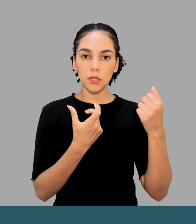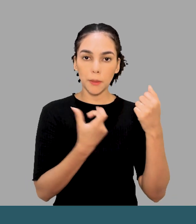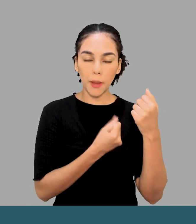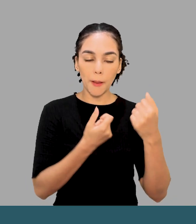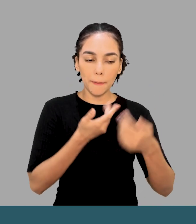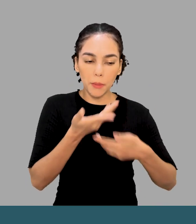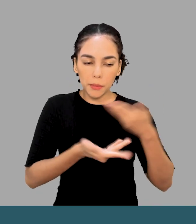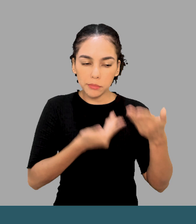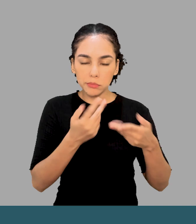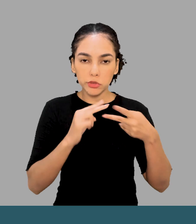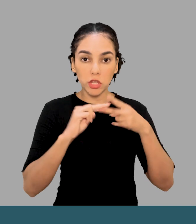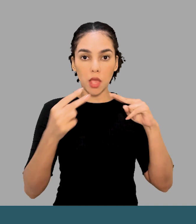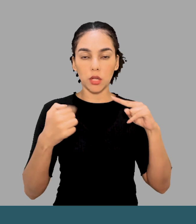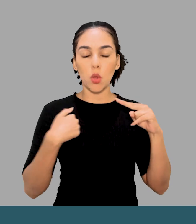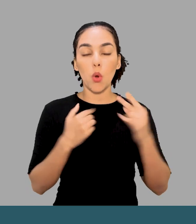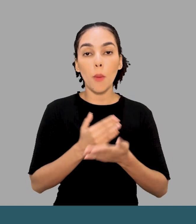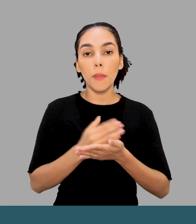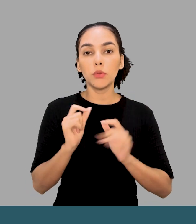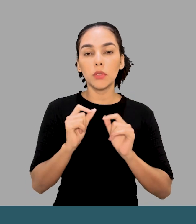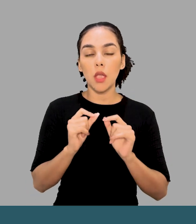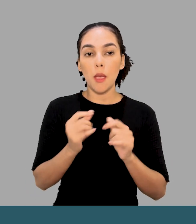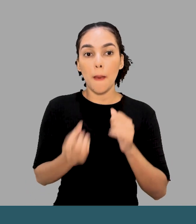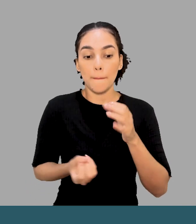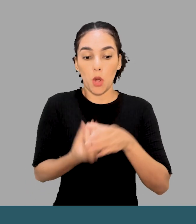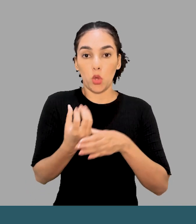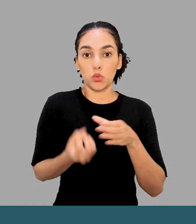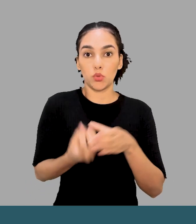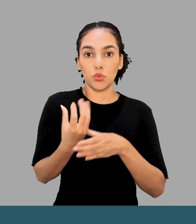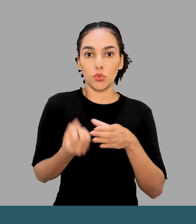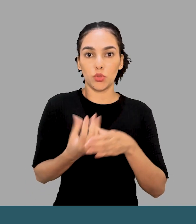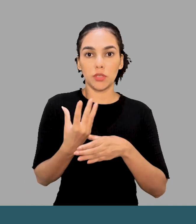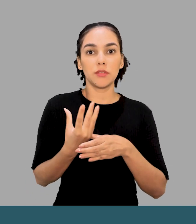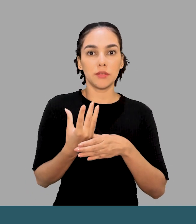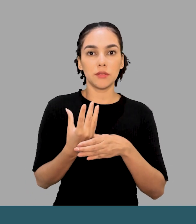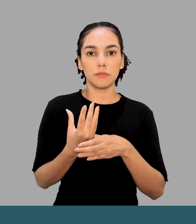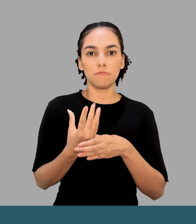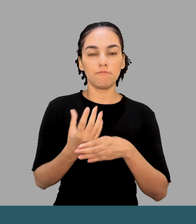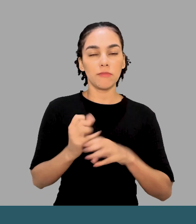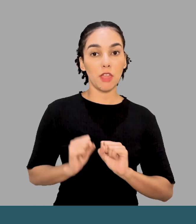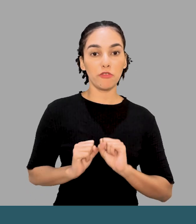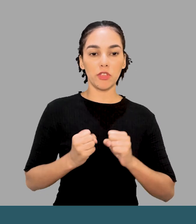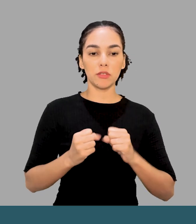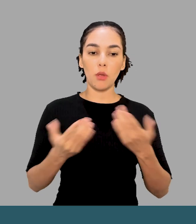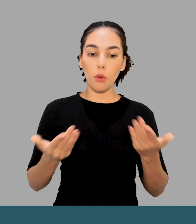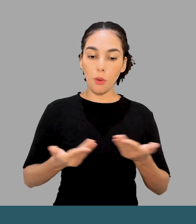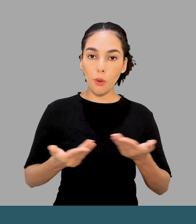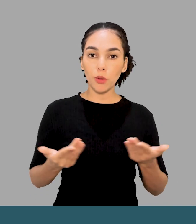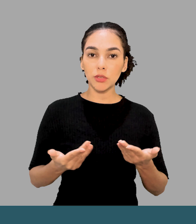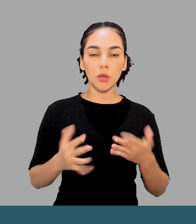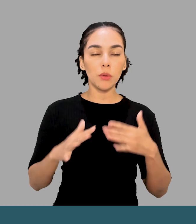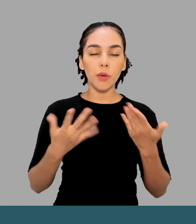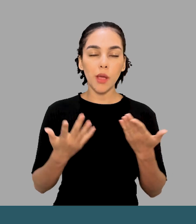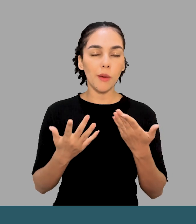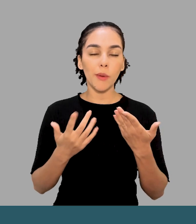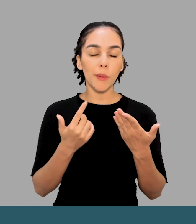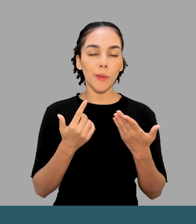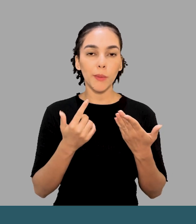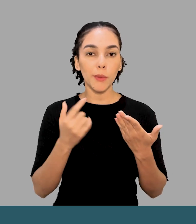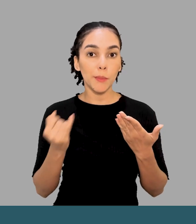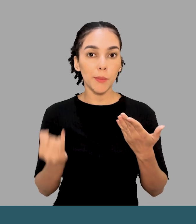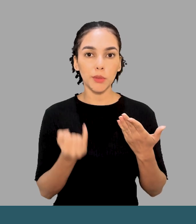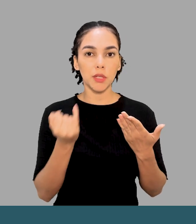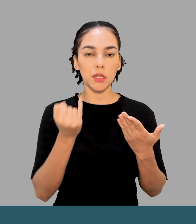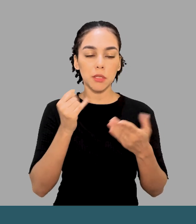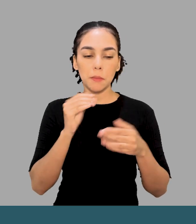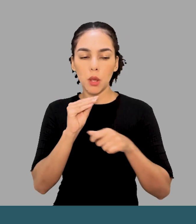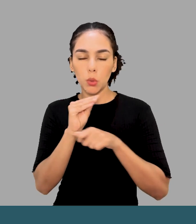terapia genética, eu começo a fazer anticorpo contra a própria terapia. Portanto, hoje, qual é o calcanhar de Aquiles